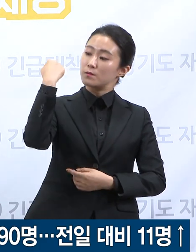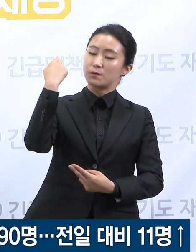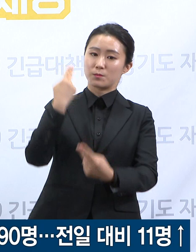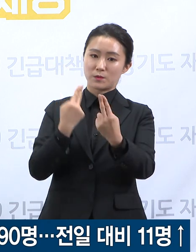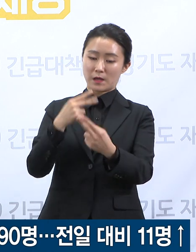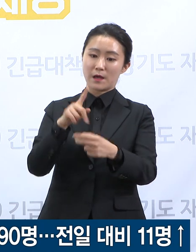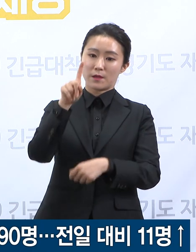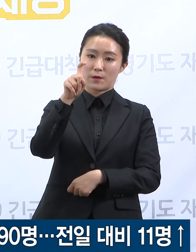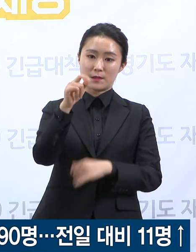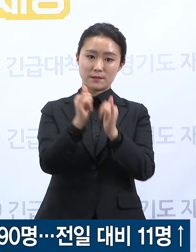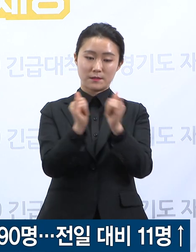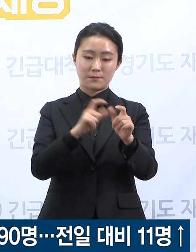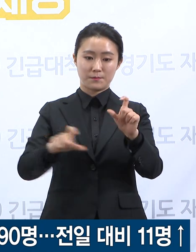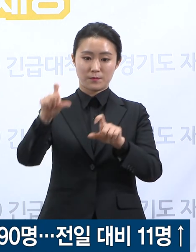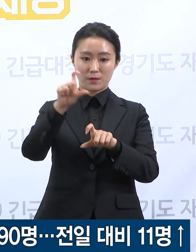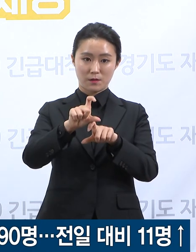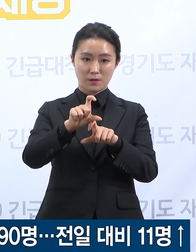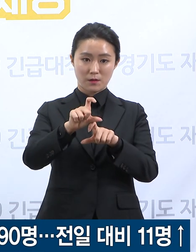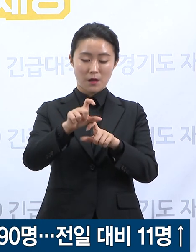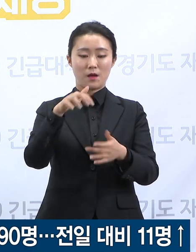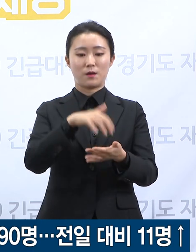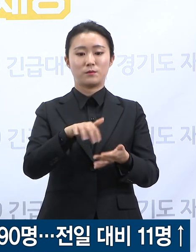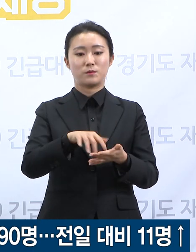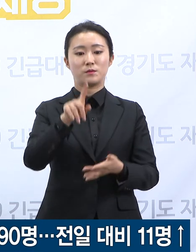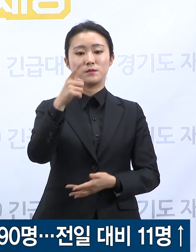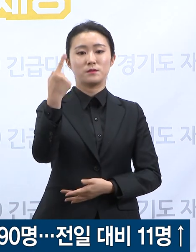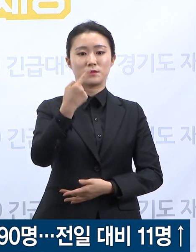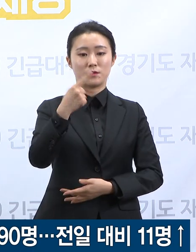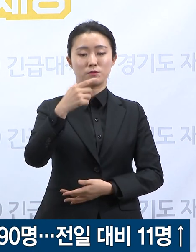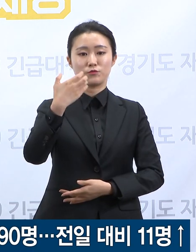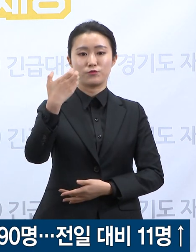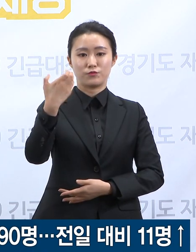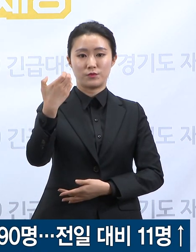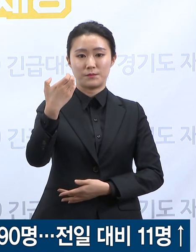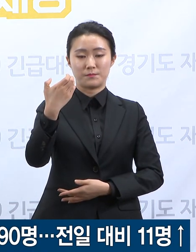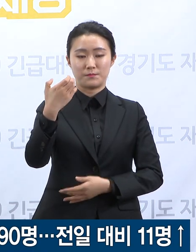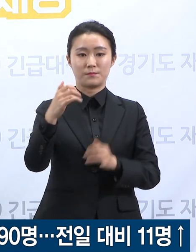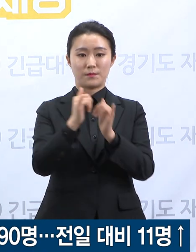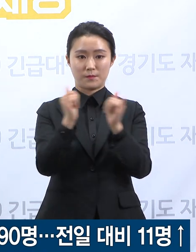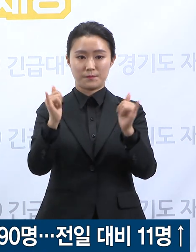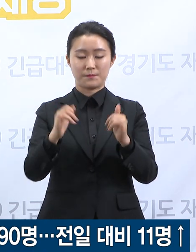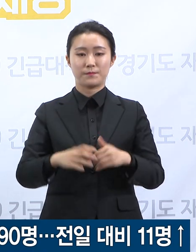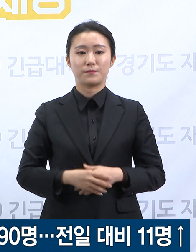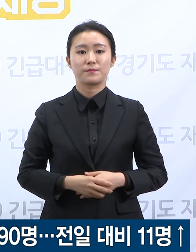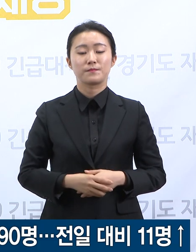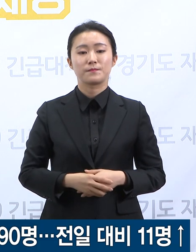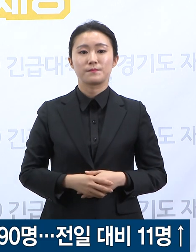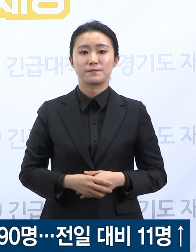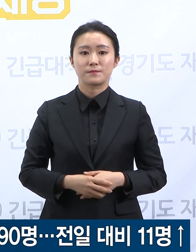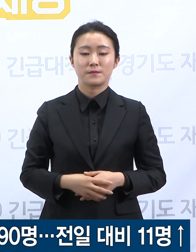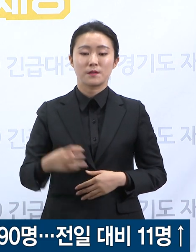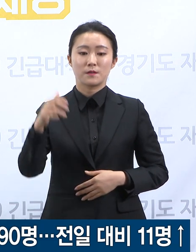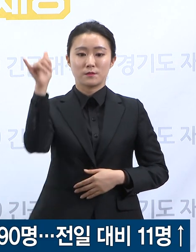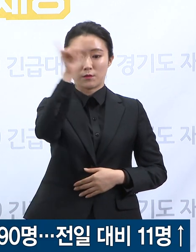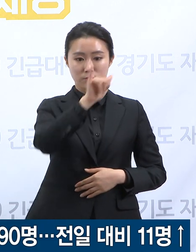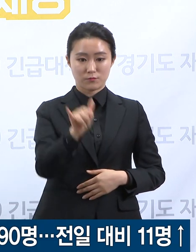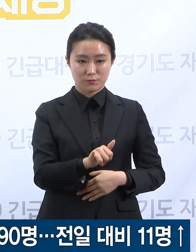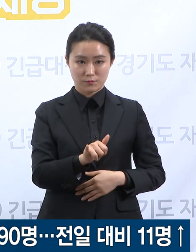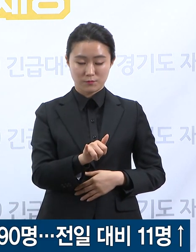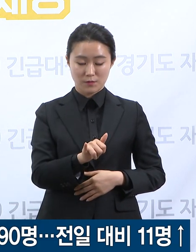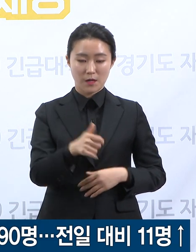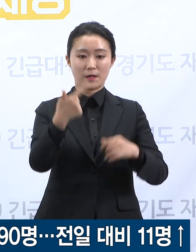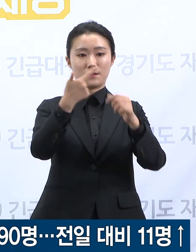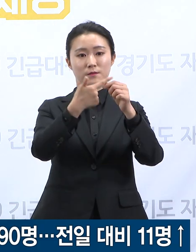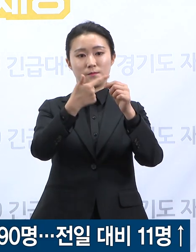증가한 총 1,090명입니다. 인구 10만 명당 확진자 발생 수는 7.9명으로 전국 17개 시도